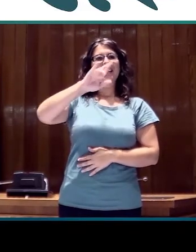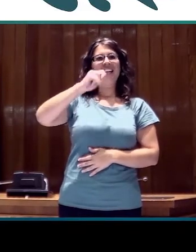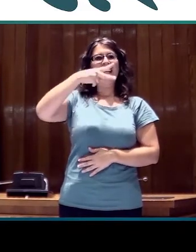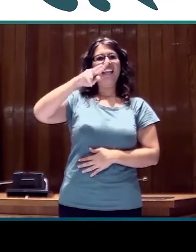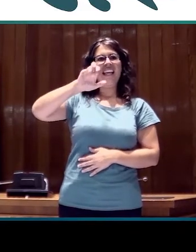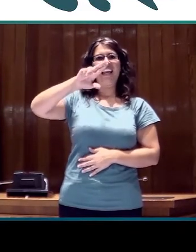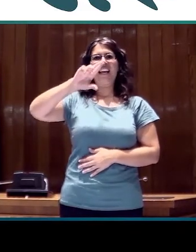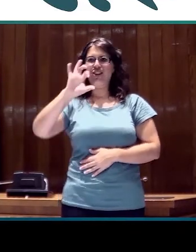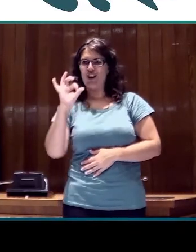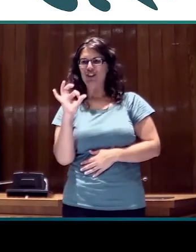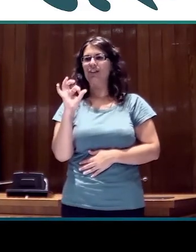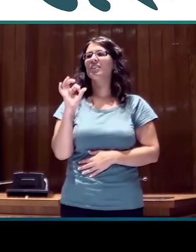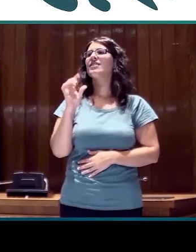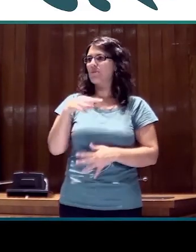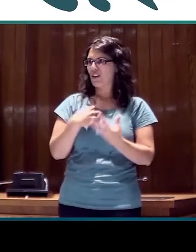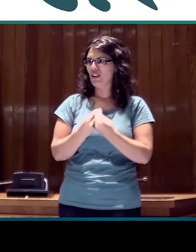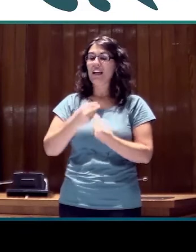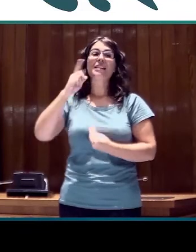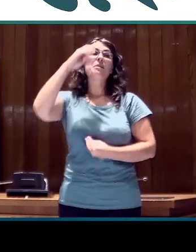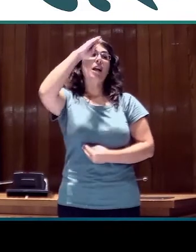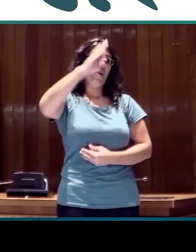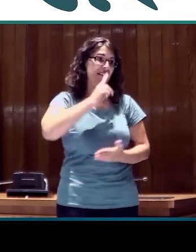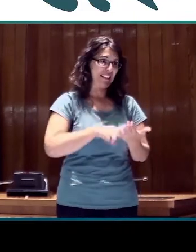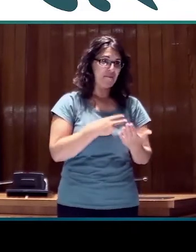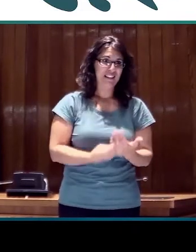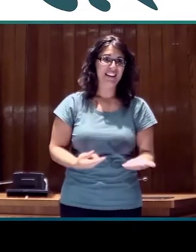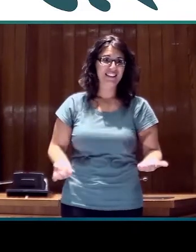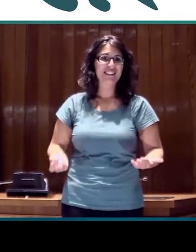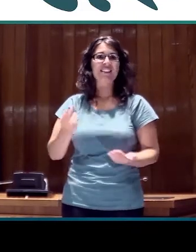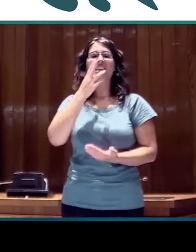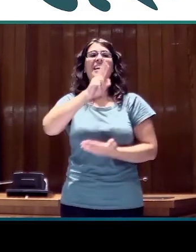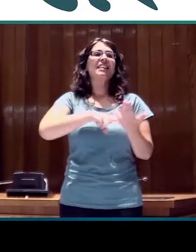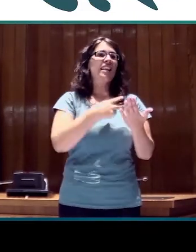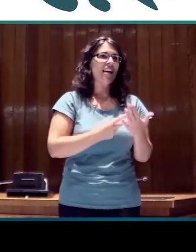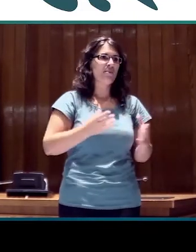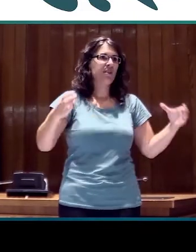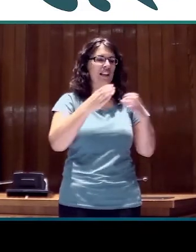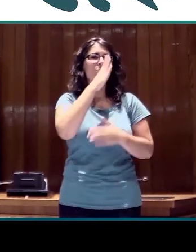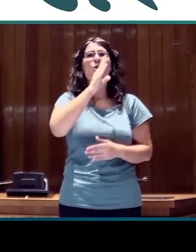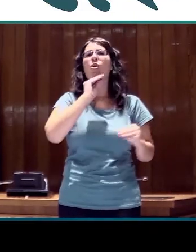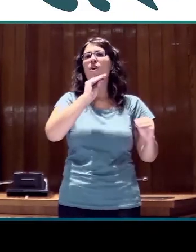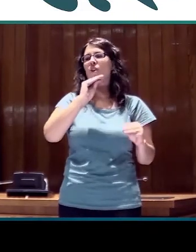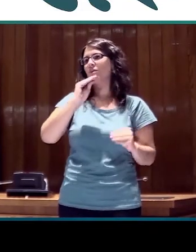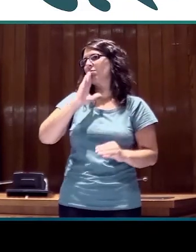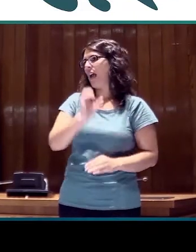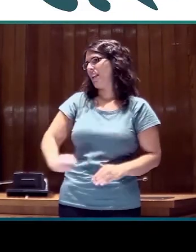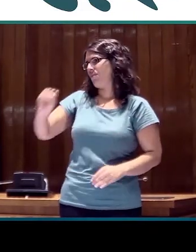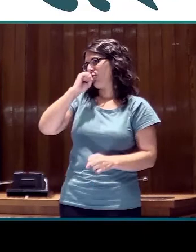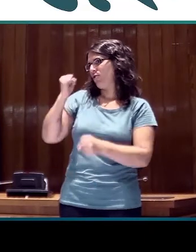supuesto saludar a los intérpretes que están magníficas tan magnífica trabajo habilizado